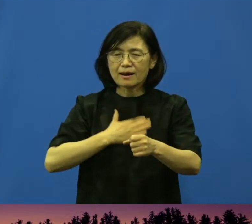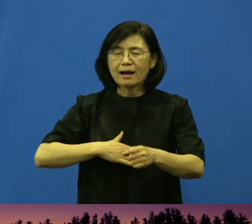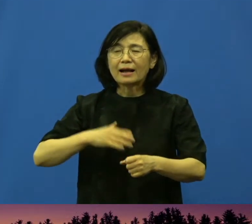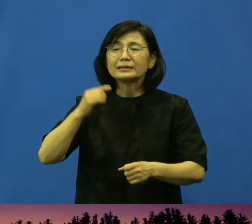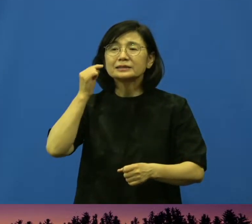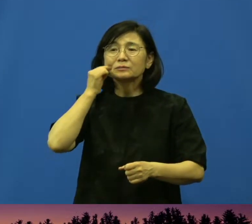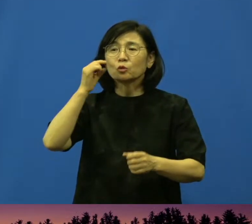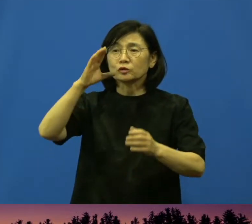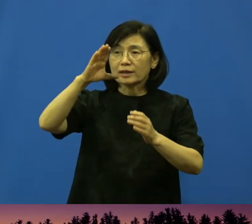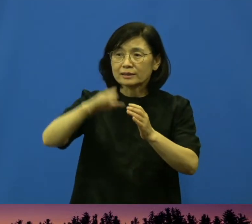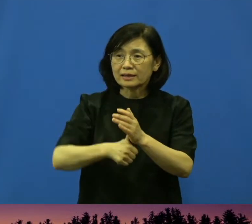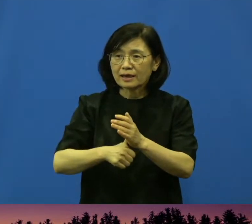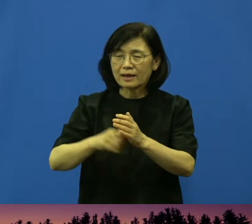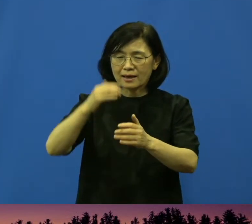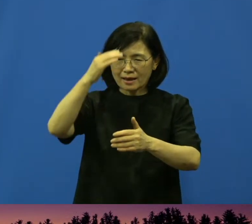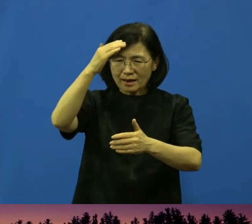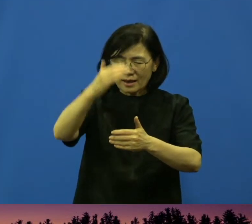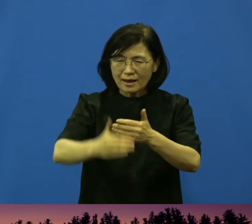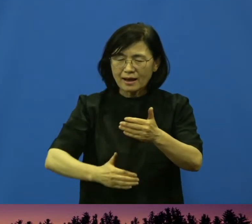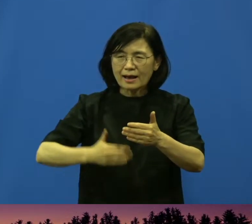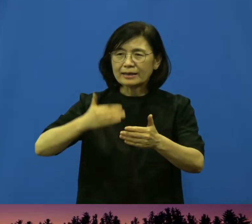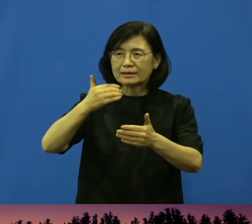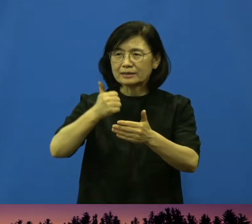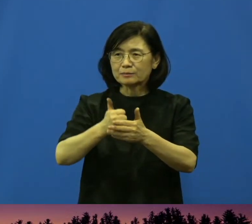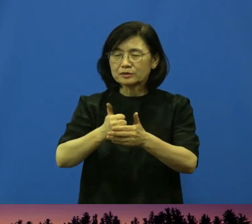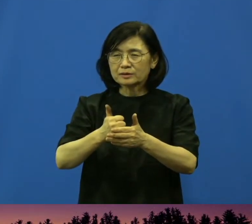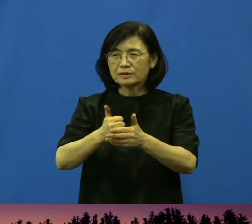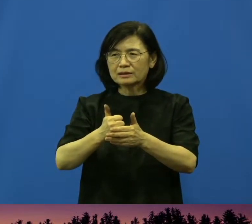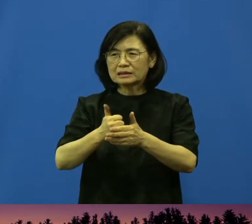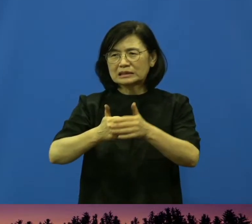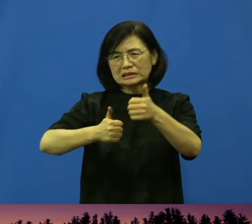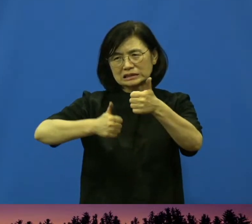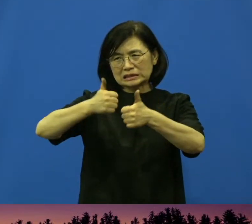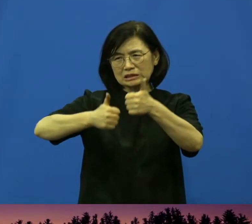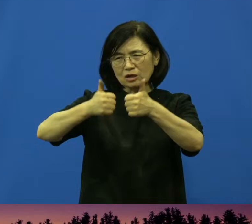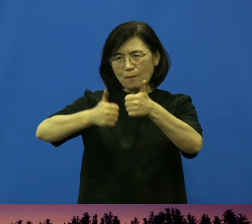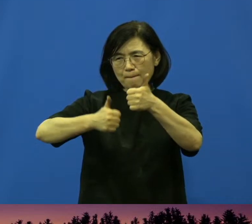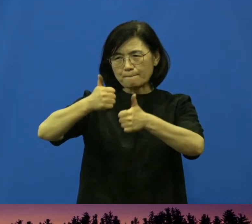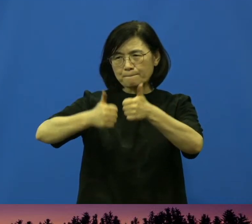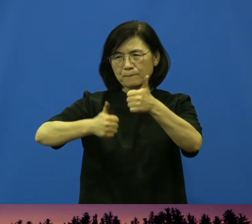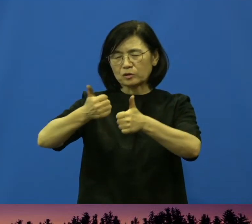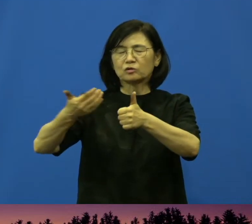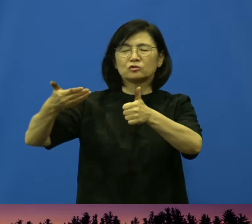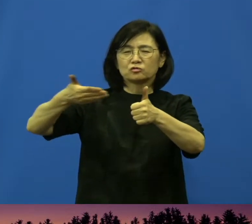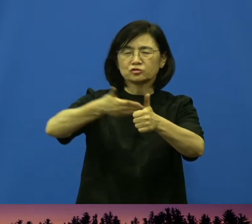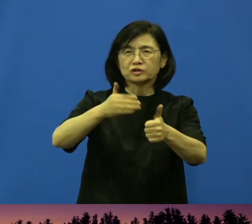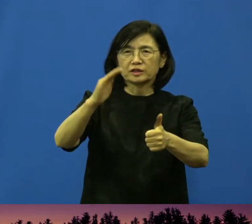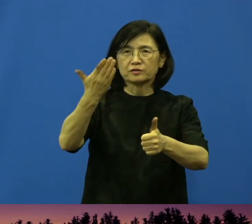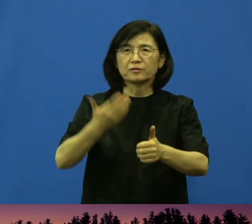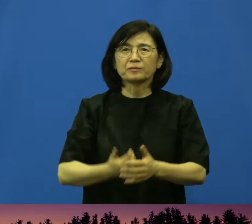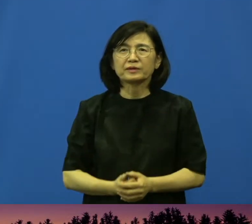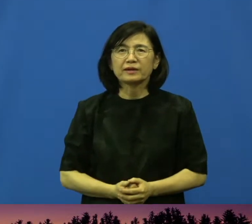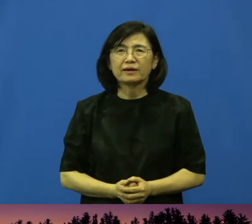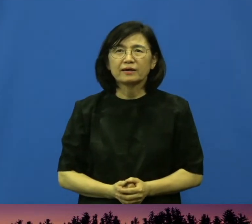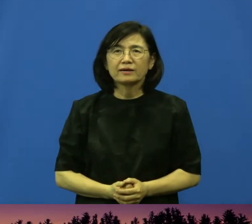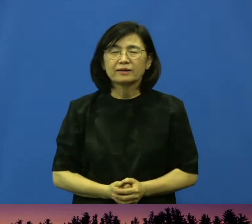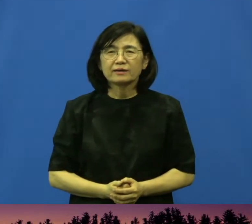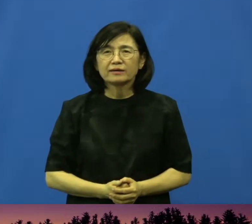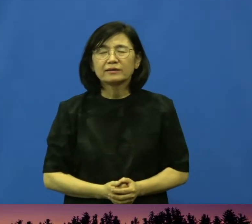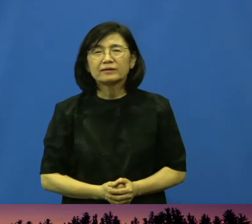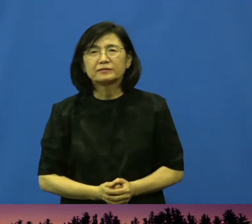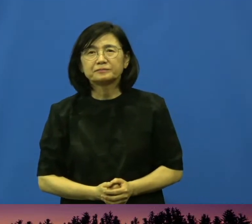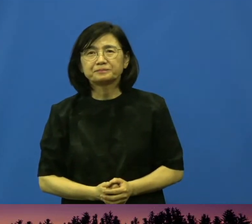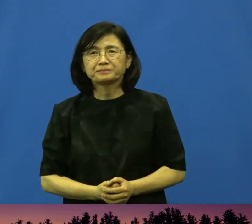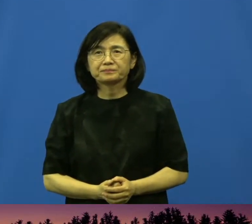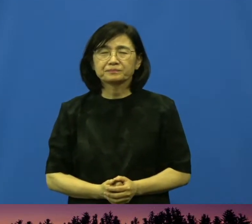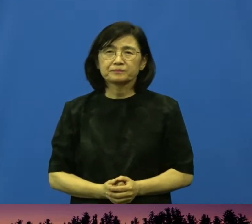여러분, 시간이 흐르면서 야곱이 지쳐가고 있습니다. 포기하지 않아요. 항복하지 않아요. 그래서 하나님의 특단의 조치를